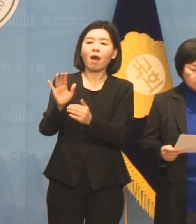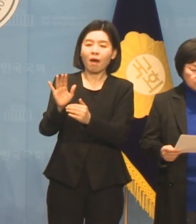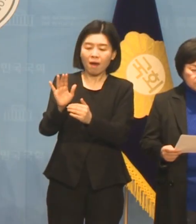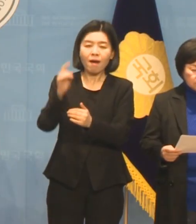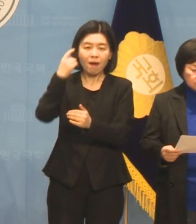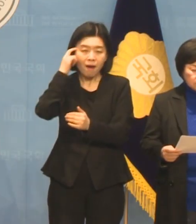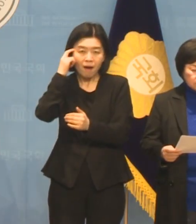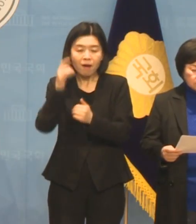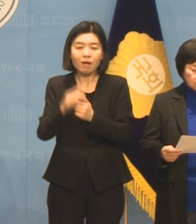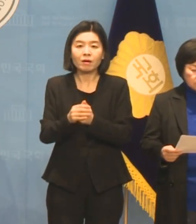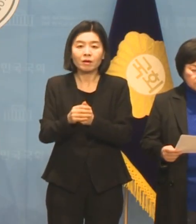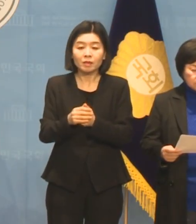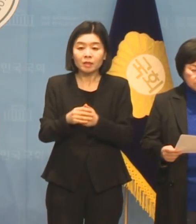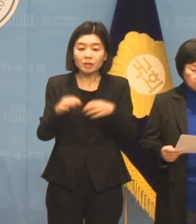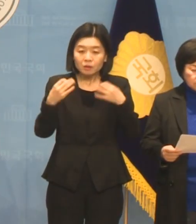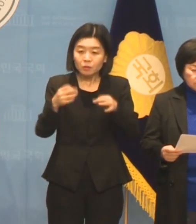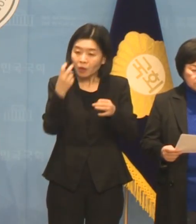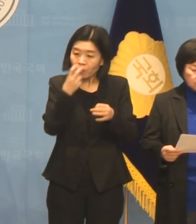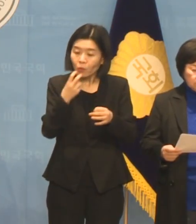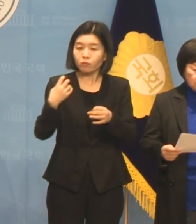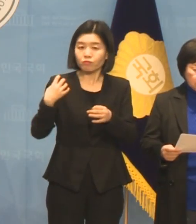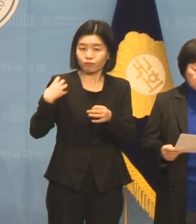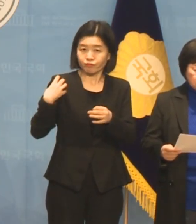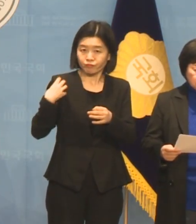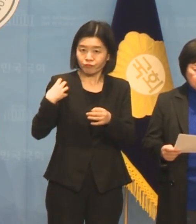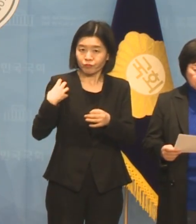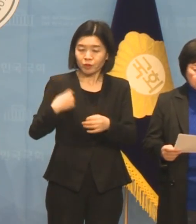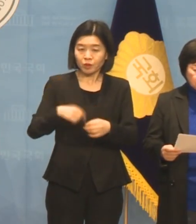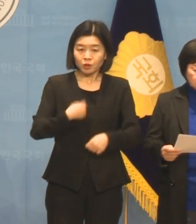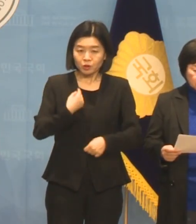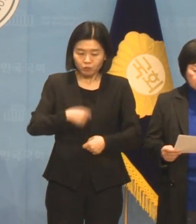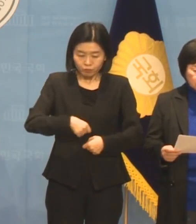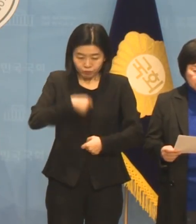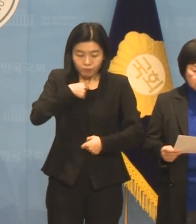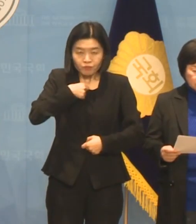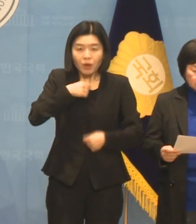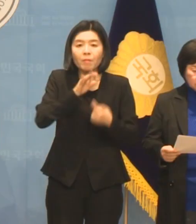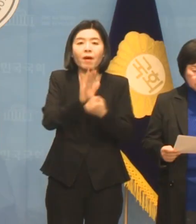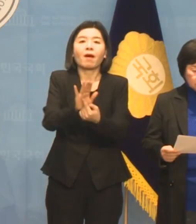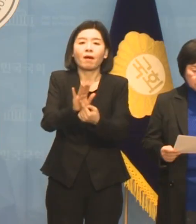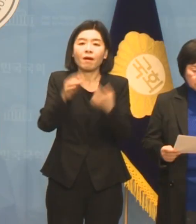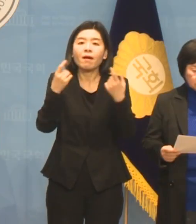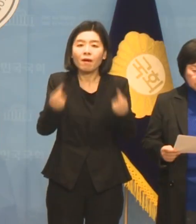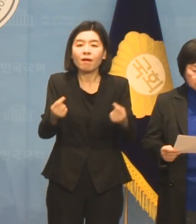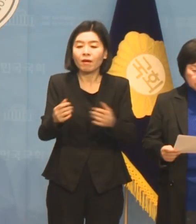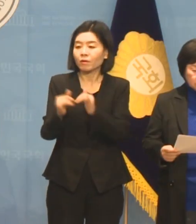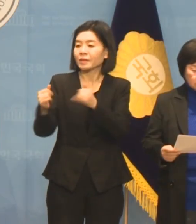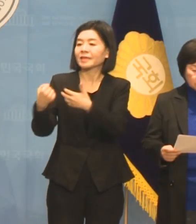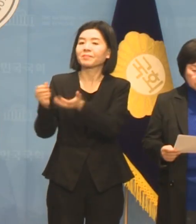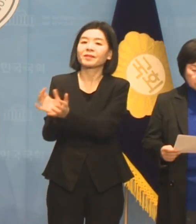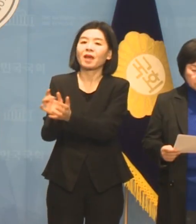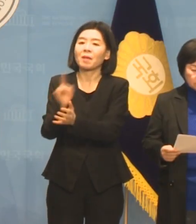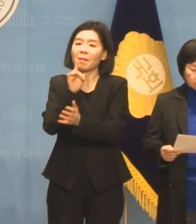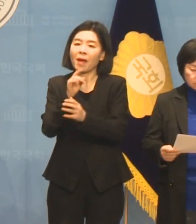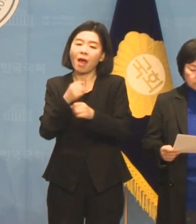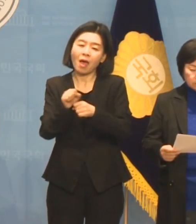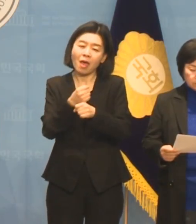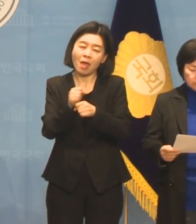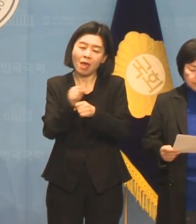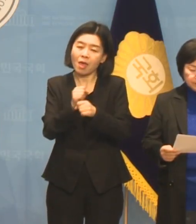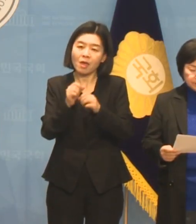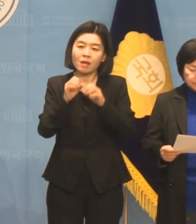감독 감시하는 기관의 수장으로서 소신을 말씀하신 것입니다. 국민의힘은 마타도어식 거짓 선동을